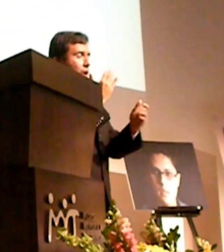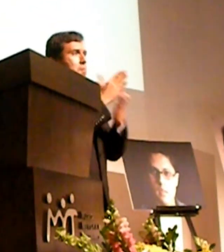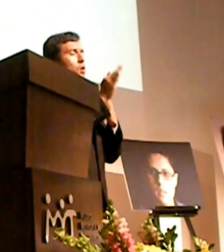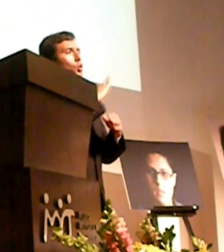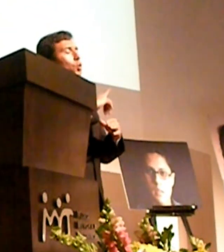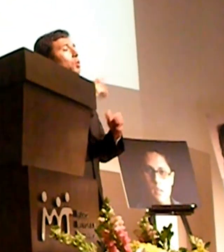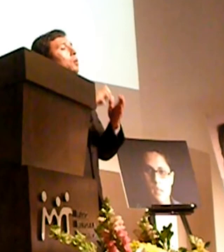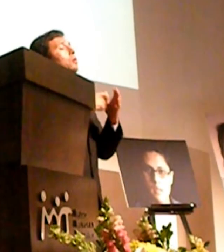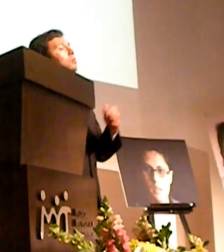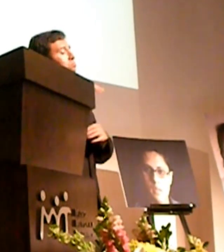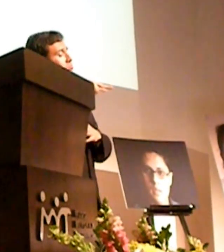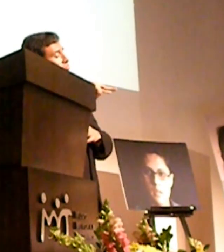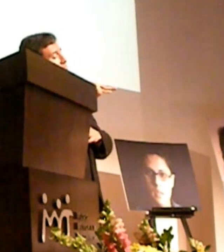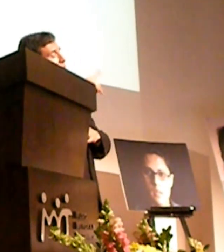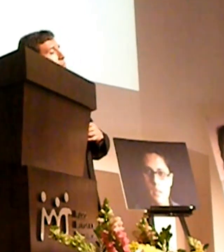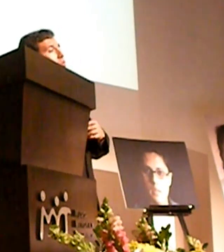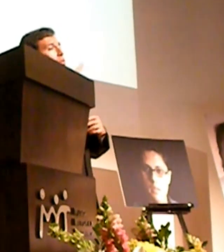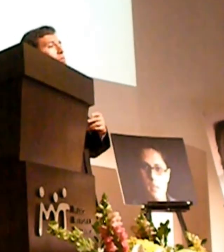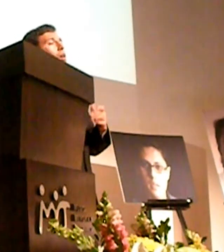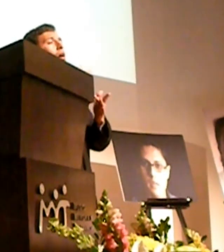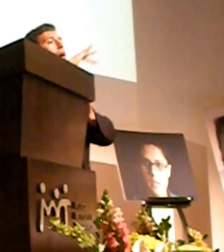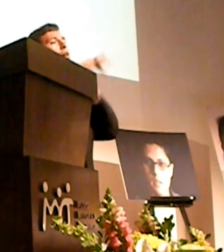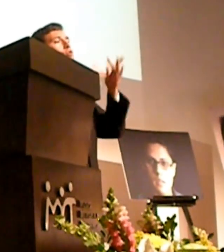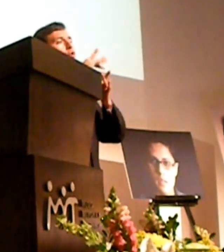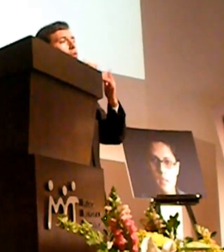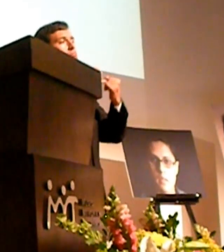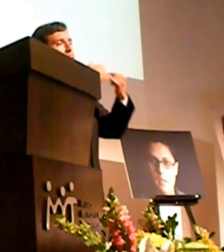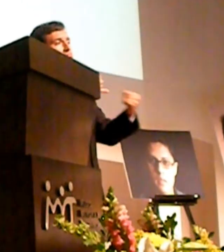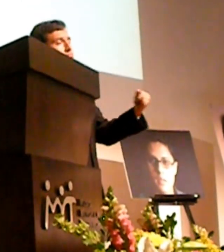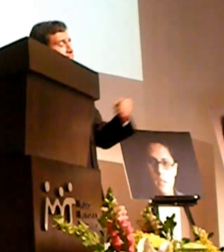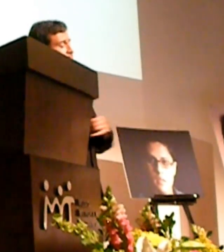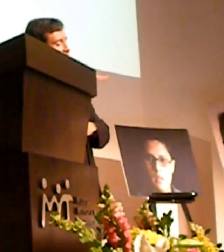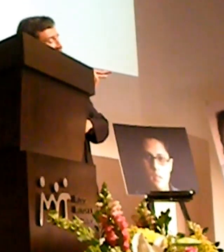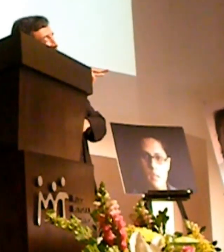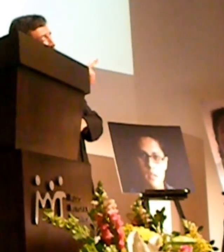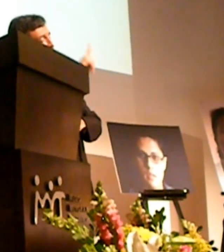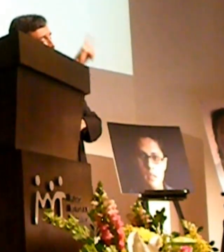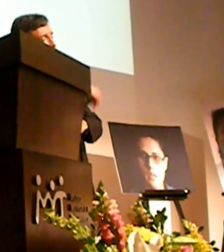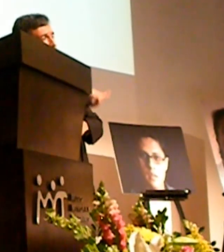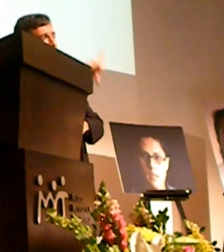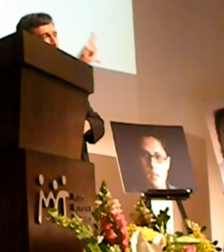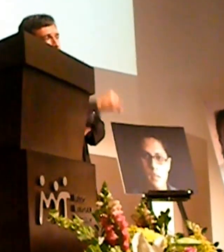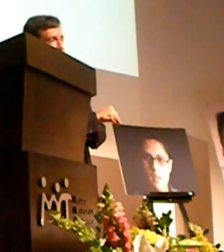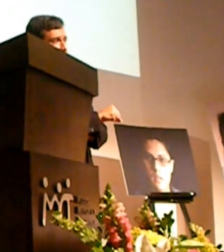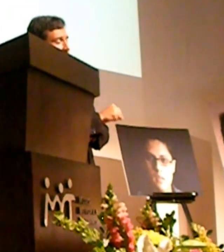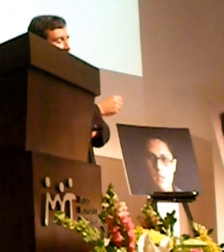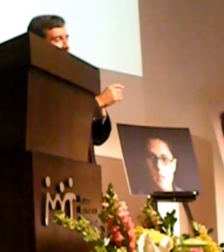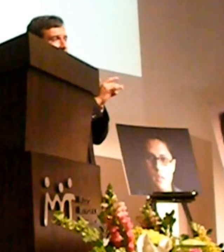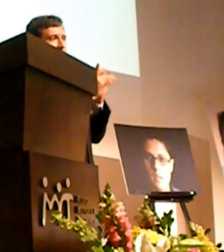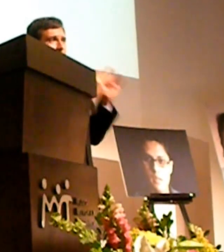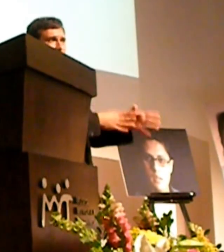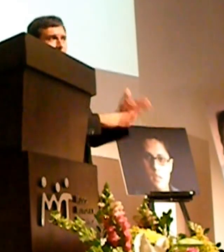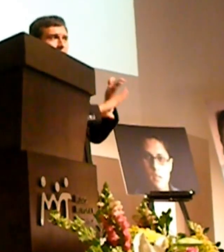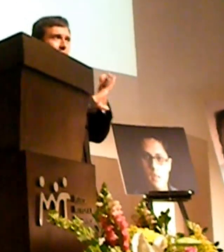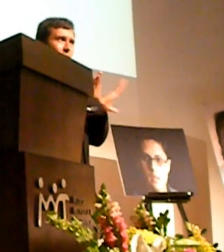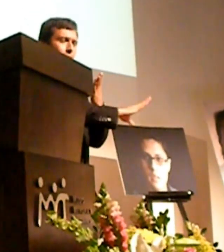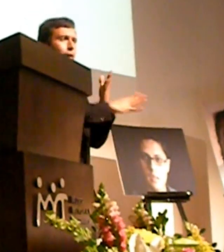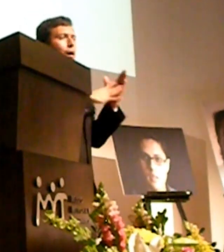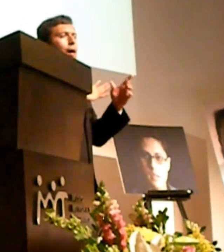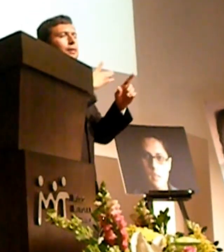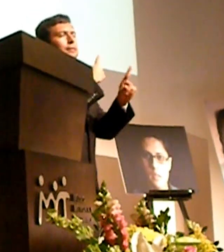antro, prototipo de la conducta de exclusión selectiva y de desprecio que suponen los estereotipos y los